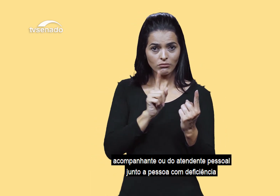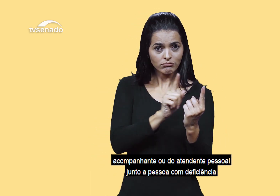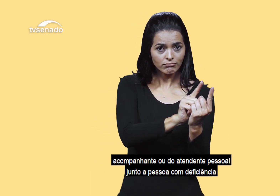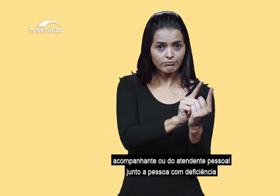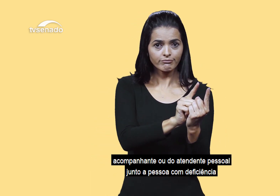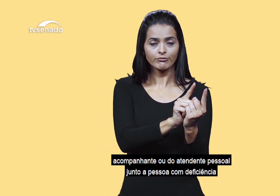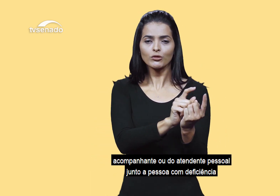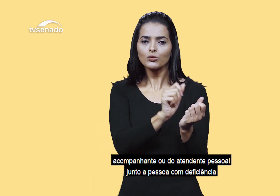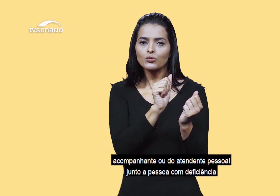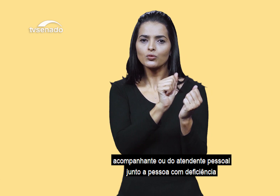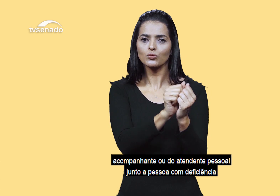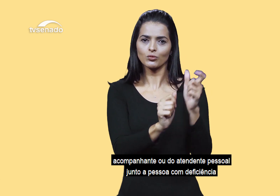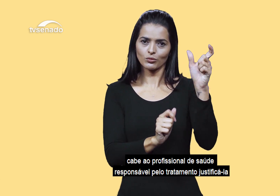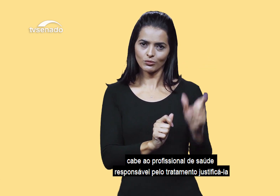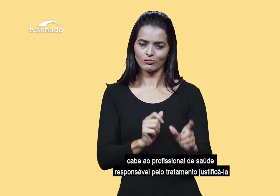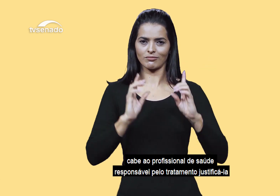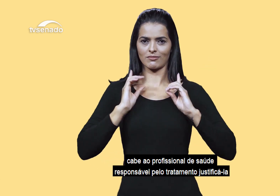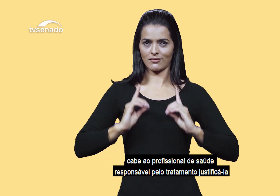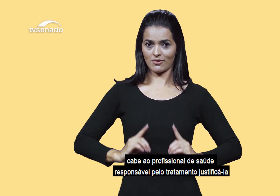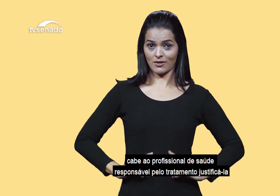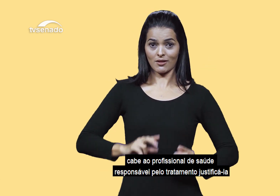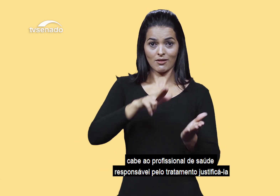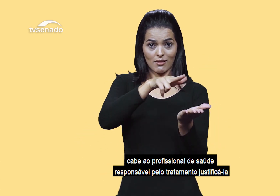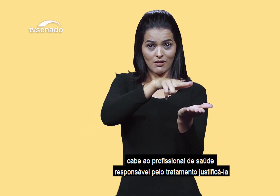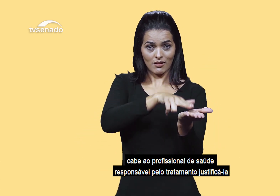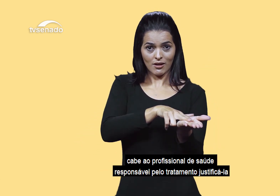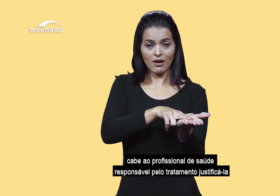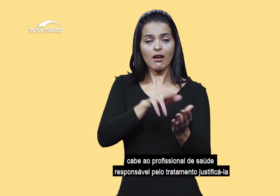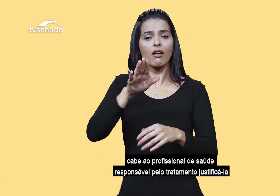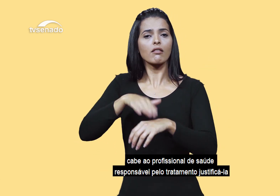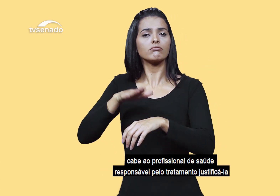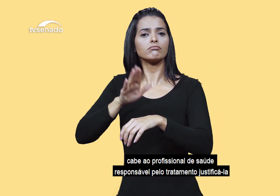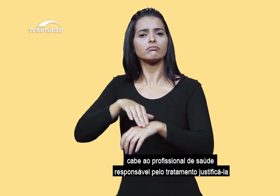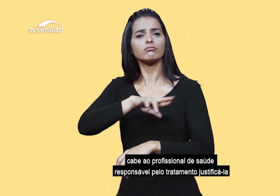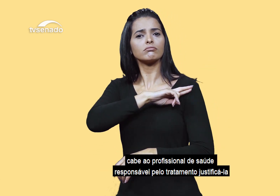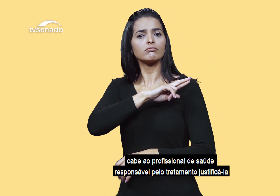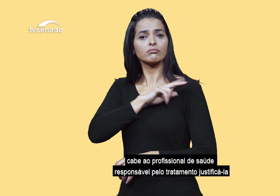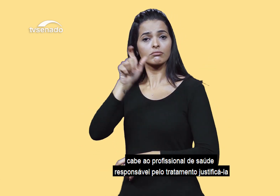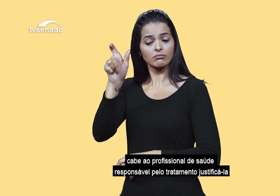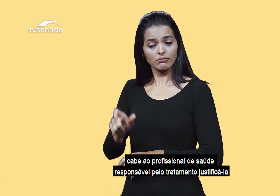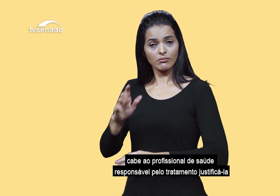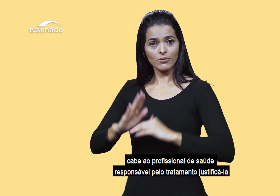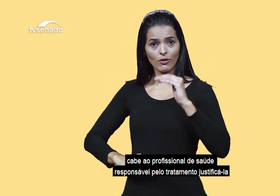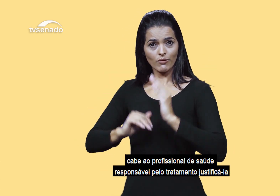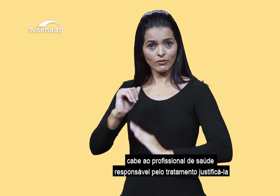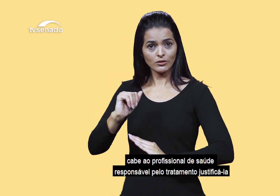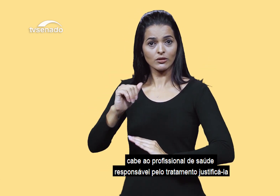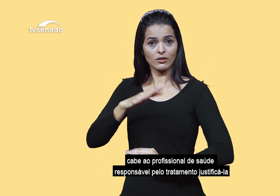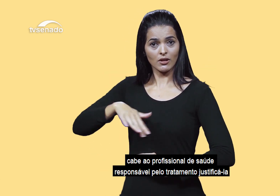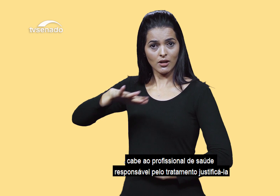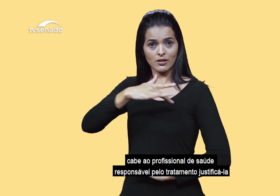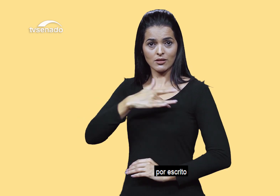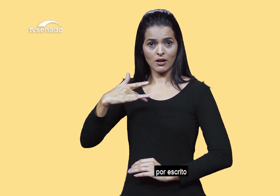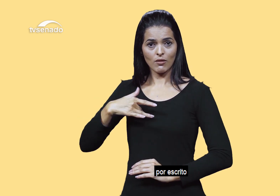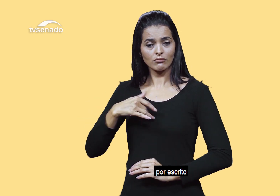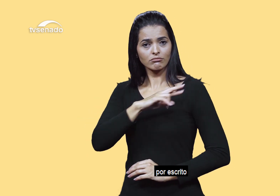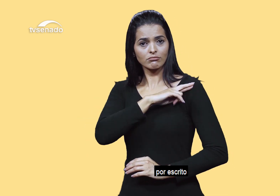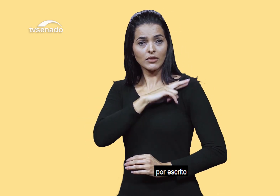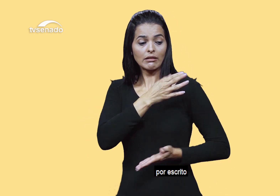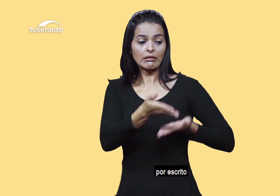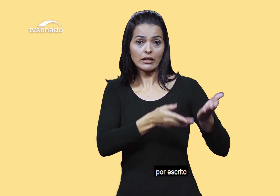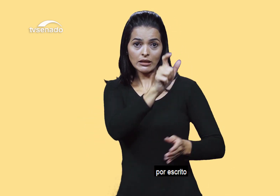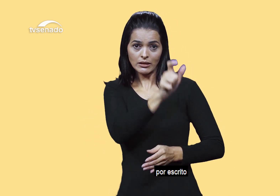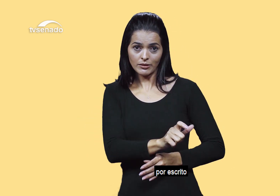pessoa com deficiência, cabe ao profissional de saúde responsável pelo tratamento justificá-la por